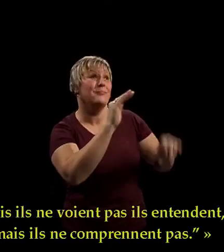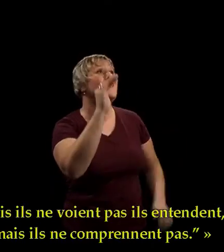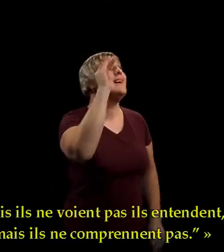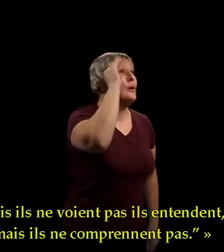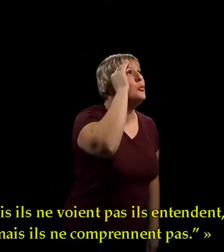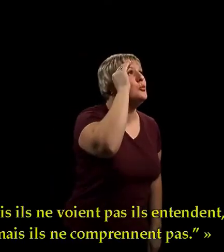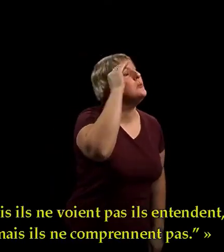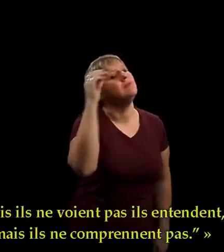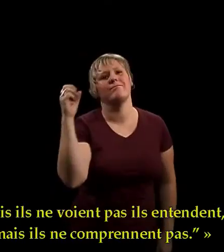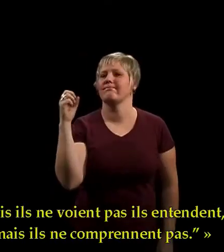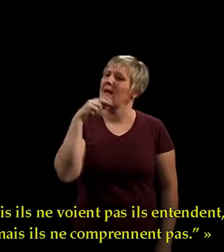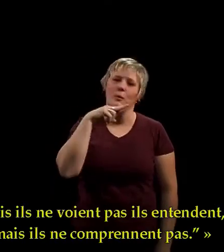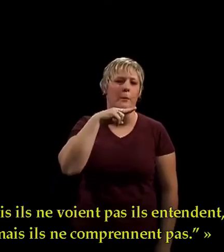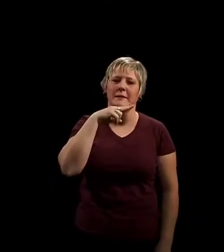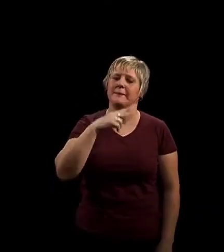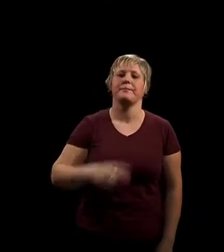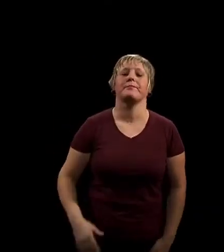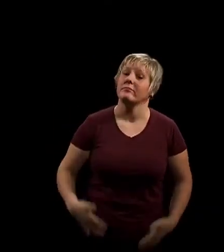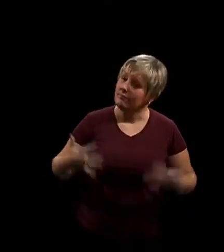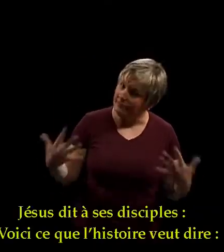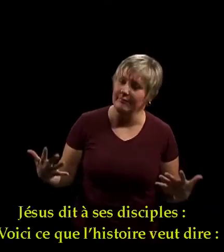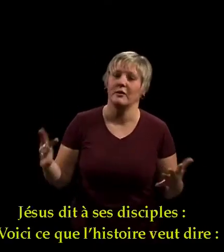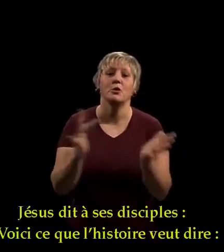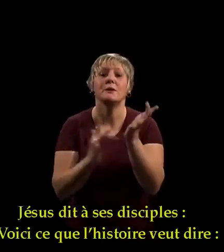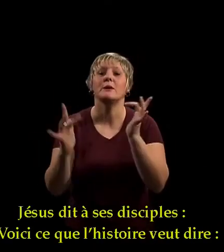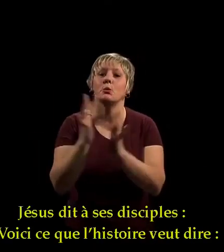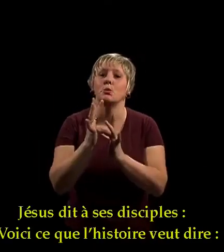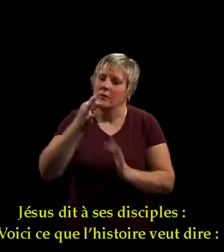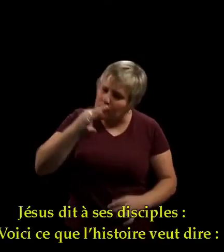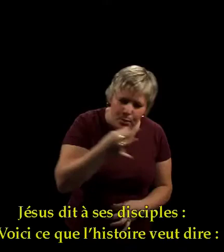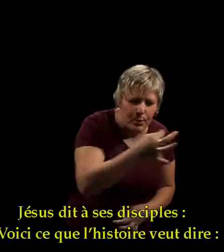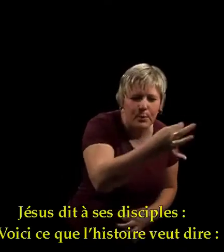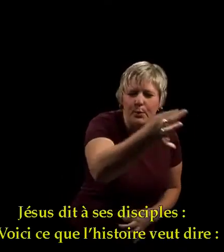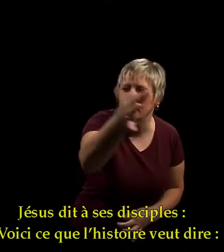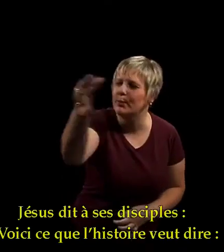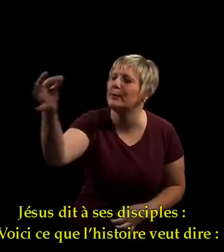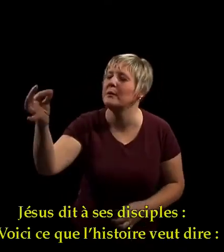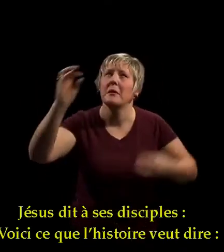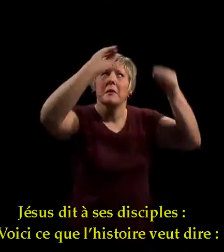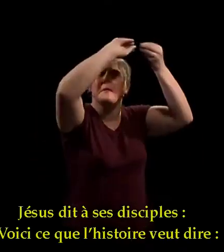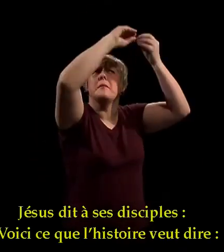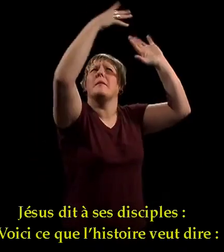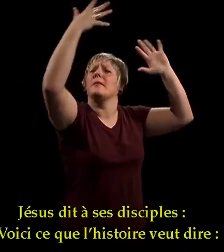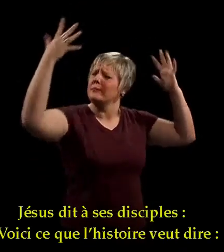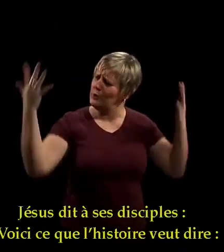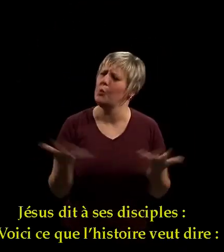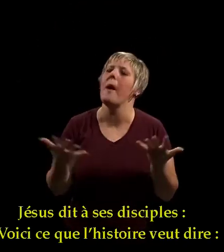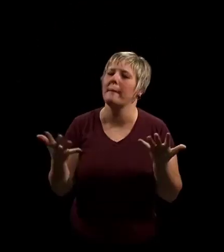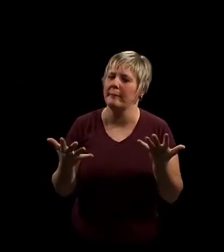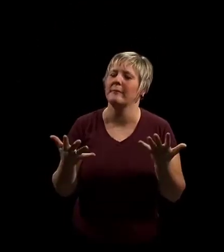entendent seulement des comparaisons. Ainsi, ils regardent, mais ils ne voient pas. Ils entendent, mais ils ne comprennent pas. Jésus dit à ses